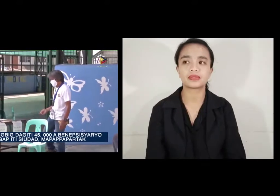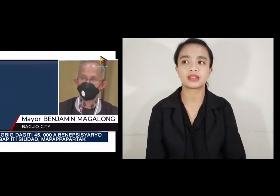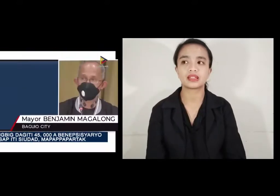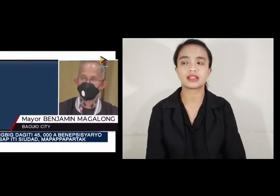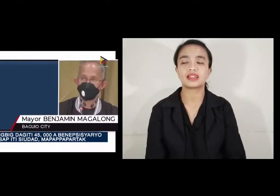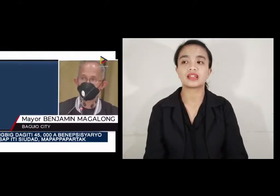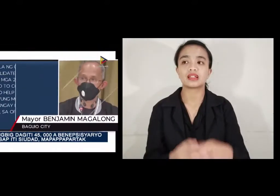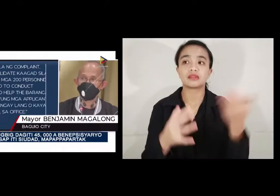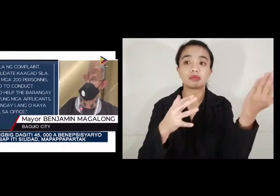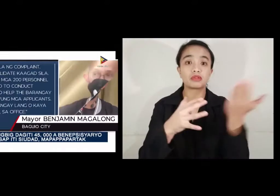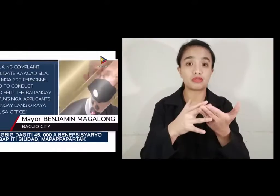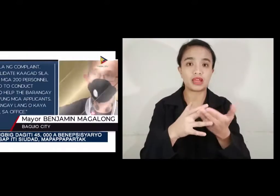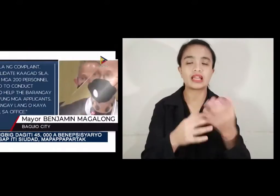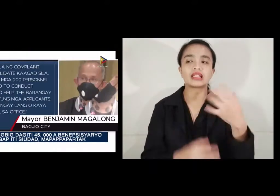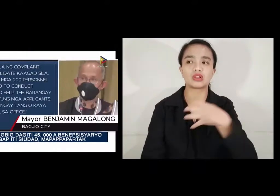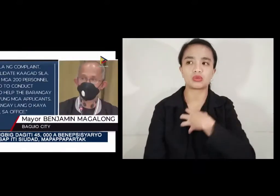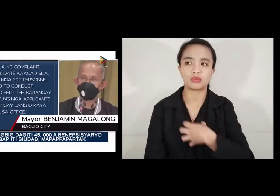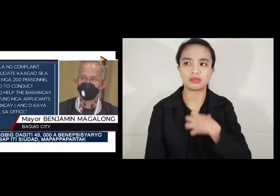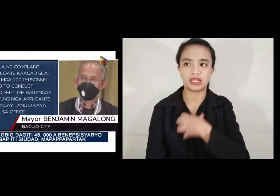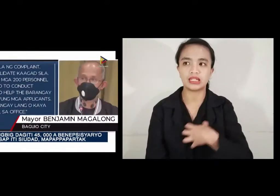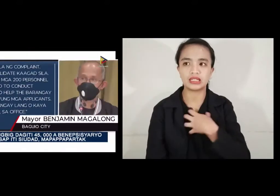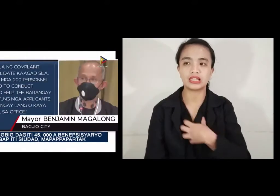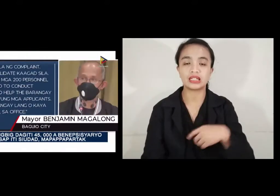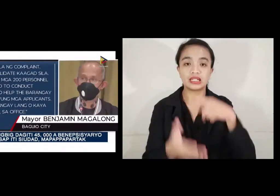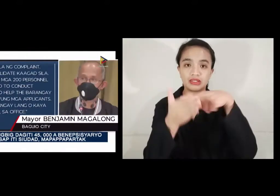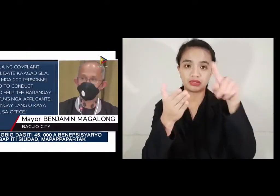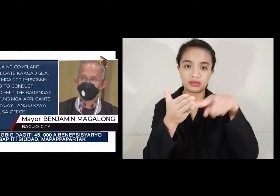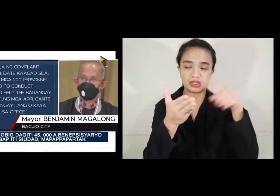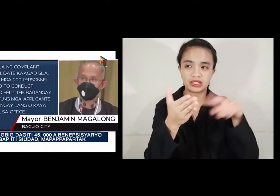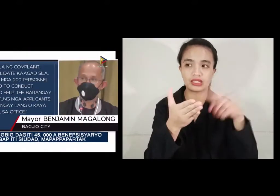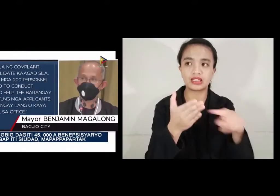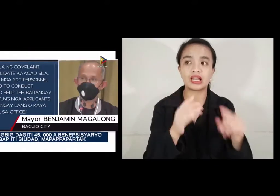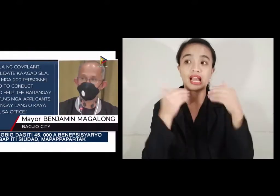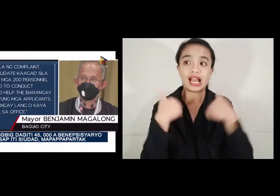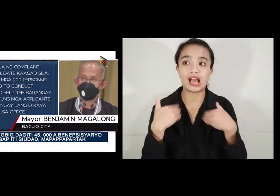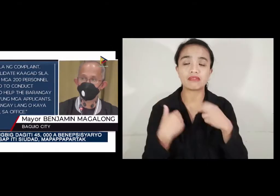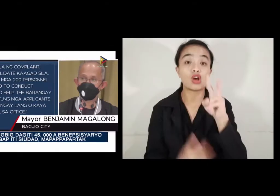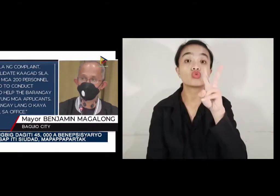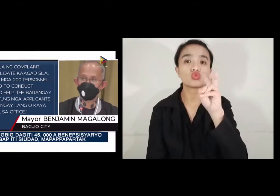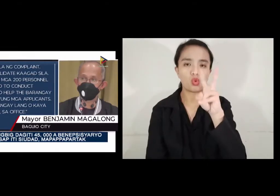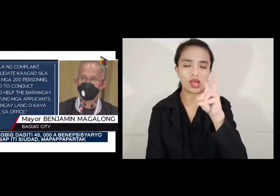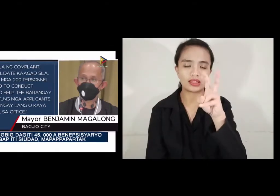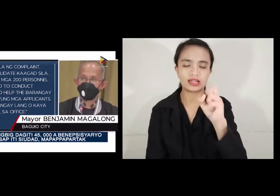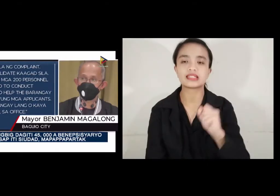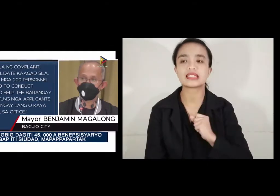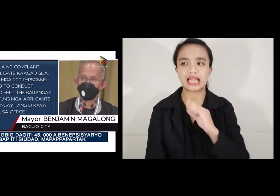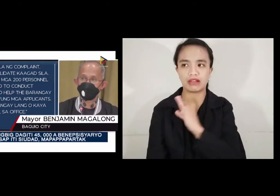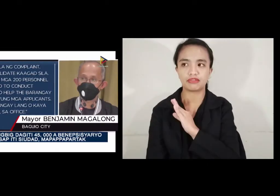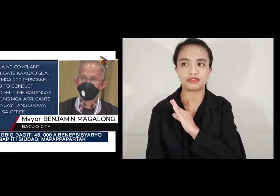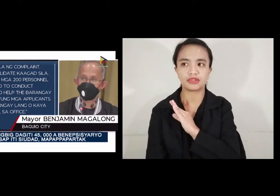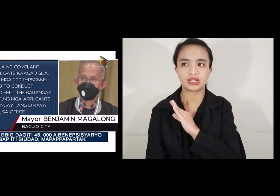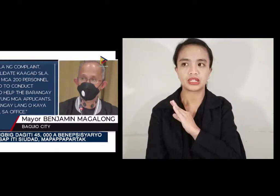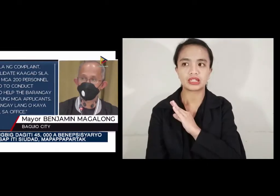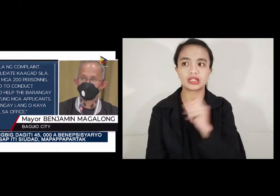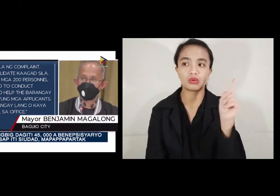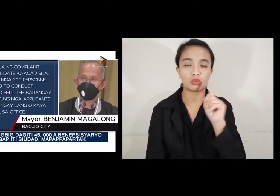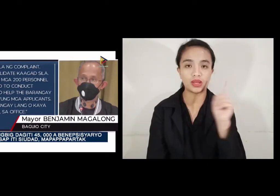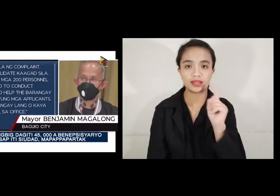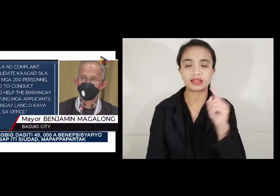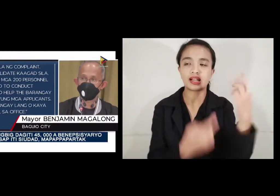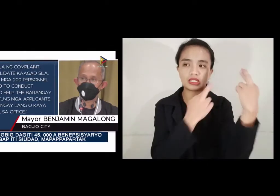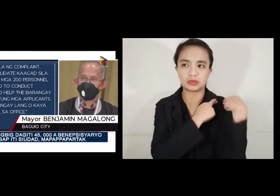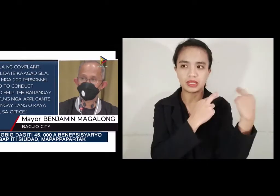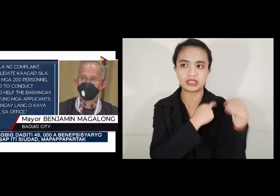da. Magpapay lang sila ng complaint, immediately ipavalidate kagad sila. Meron tayong mga 200 personnel that